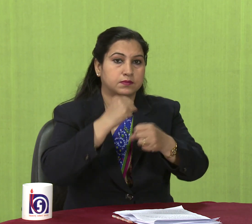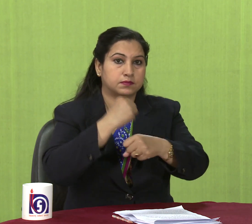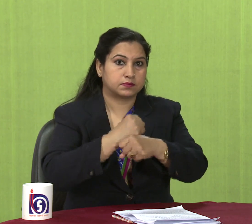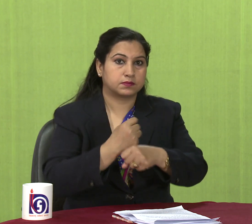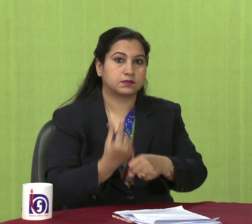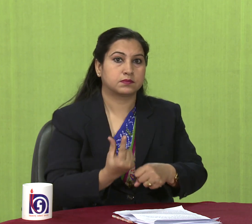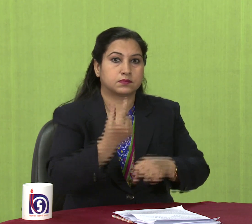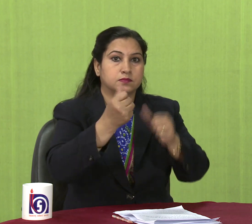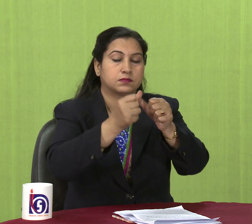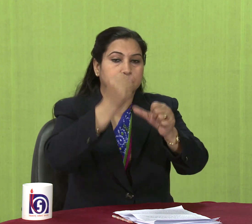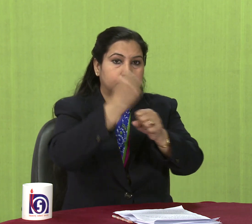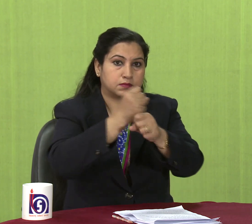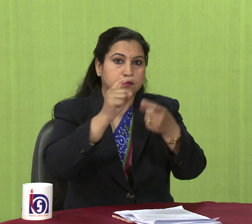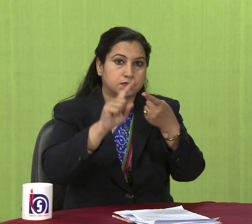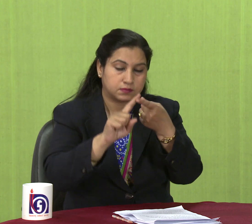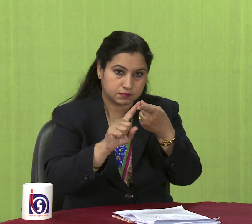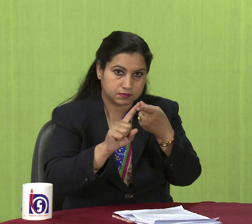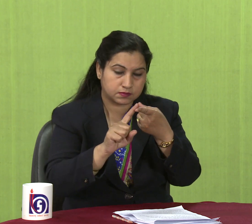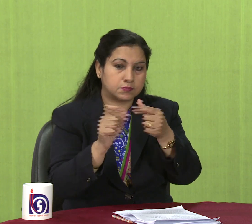SIGNLANGUAGE साइन लैंग्वेज